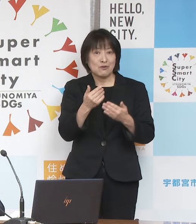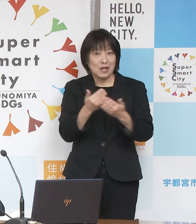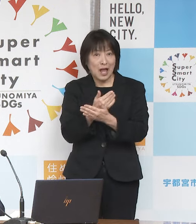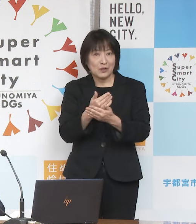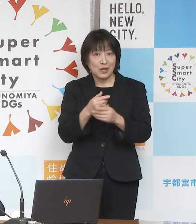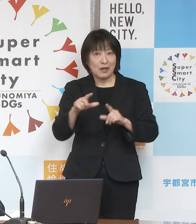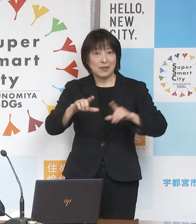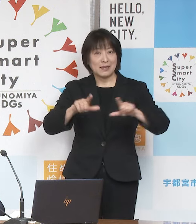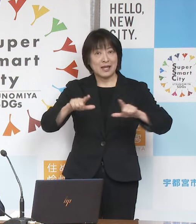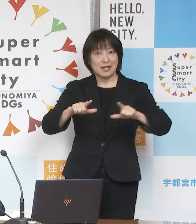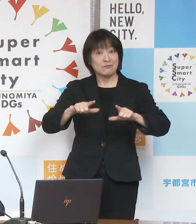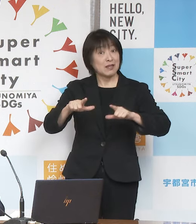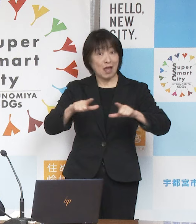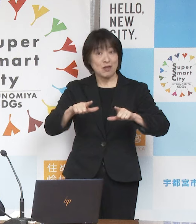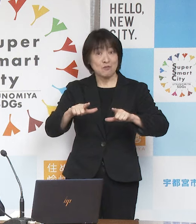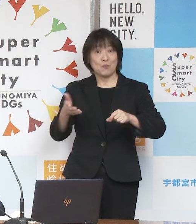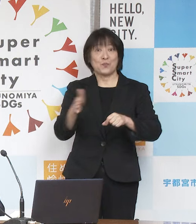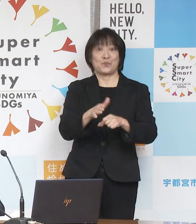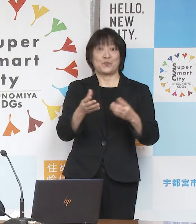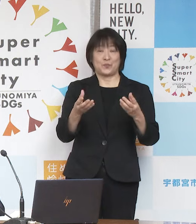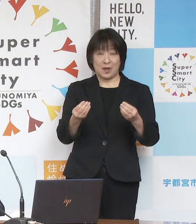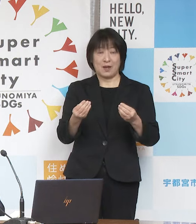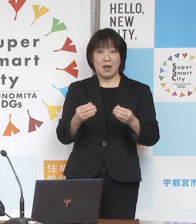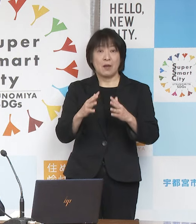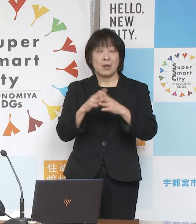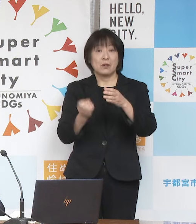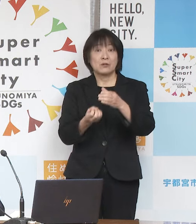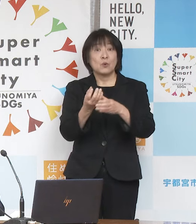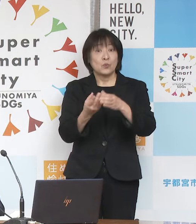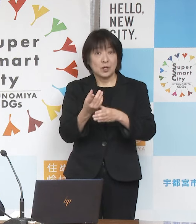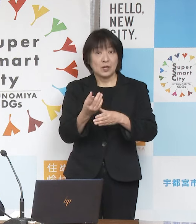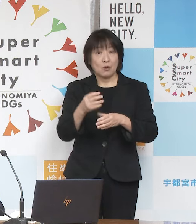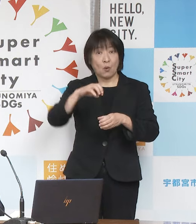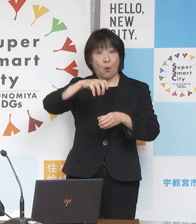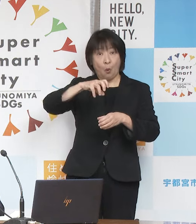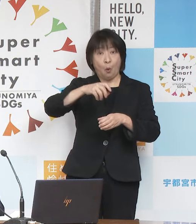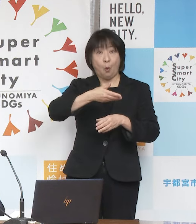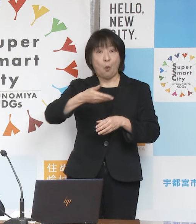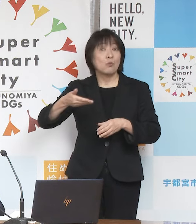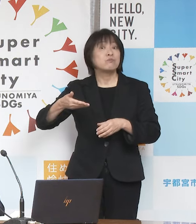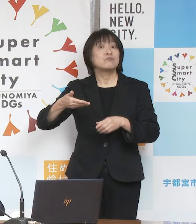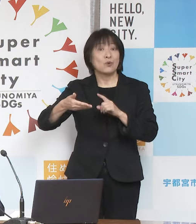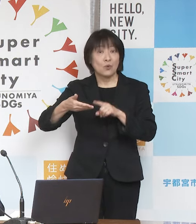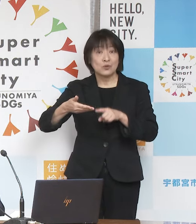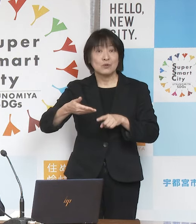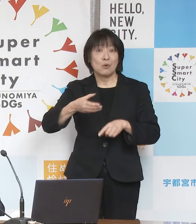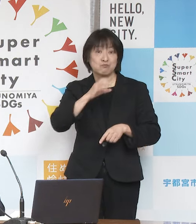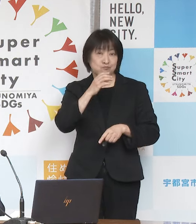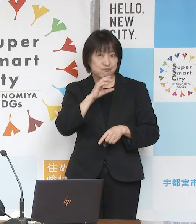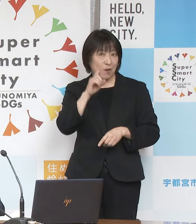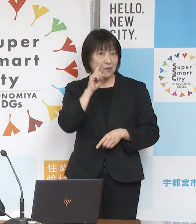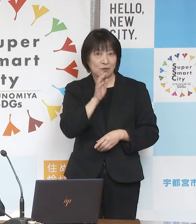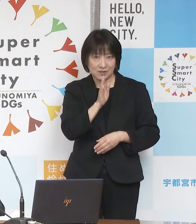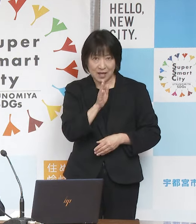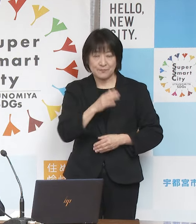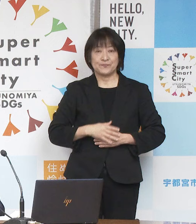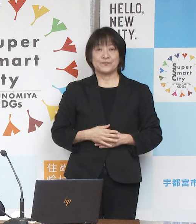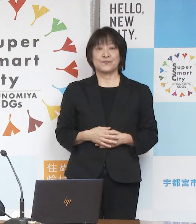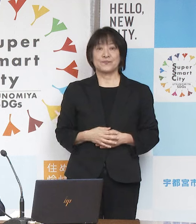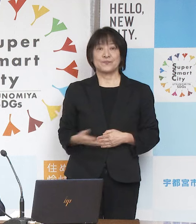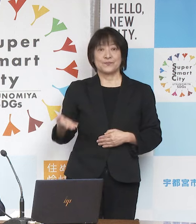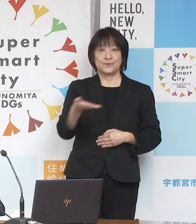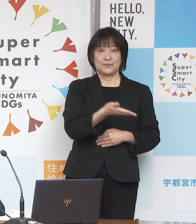ました是非宮泉で本師の美味しい水道水を味わってください次